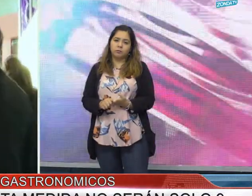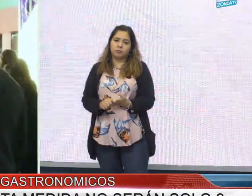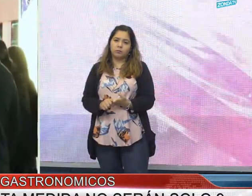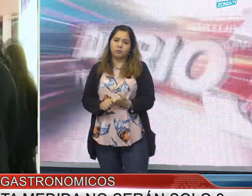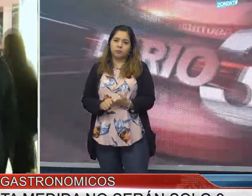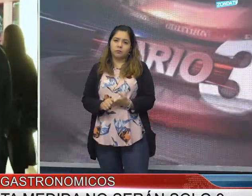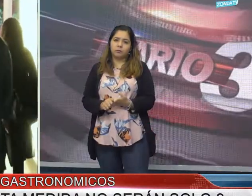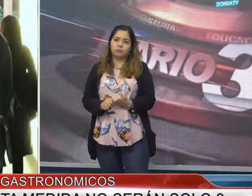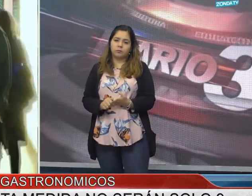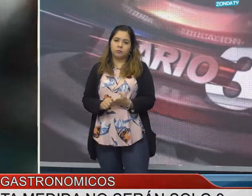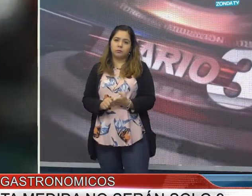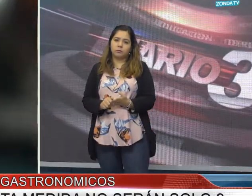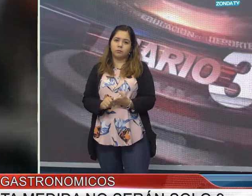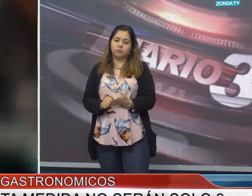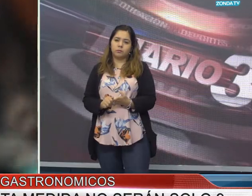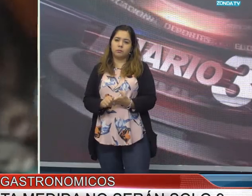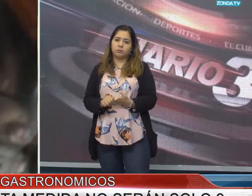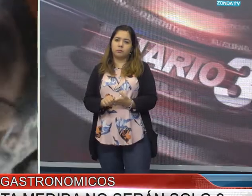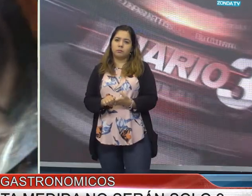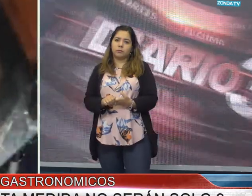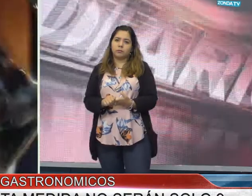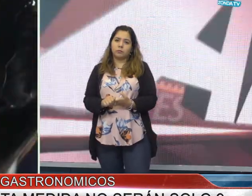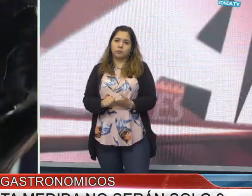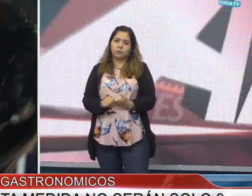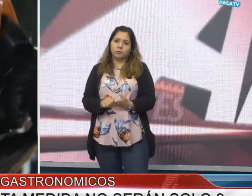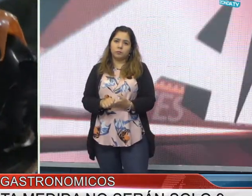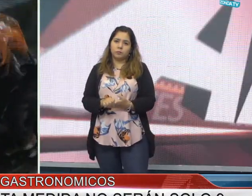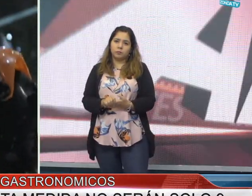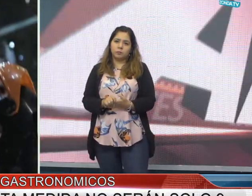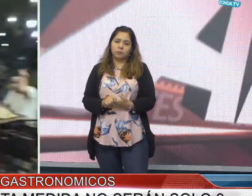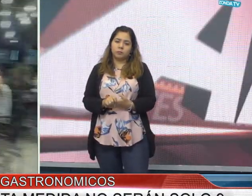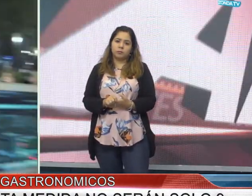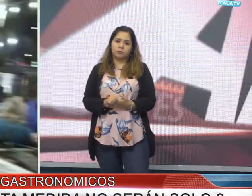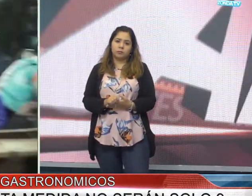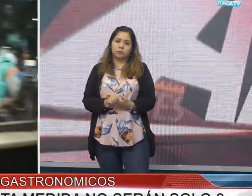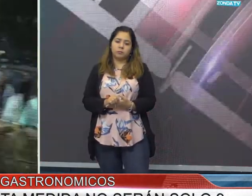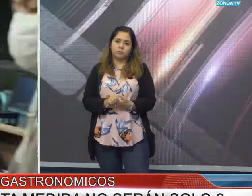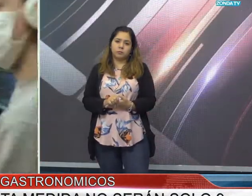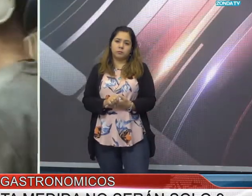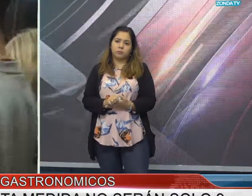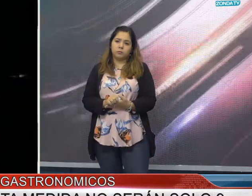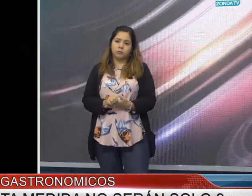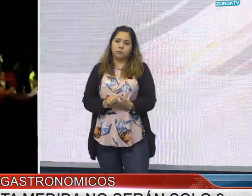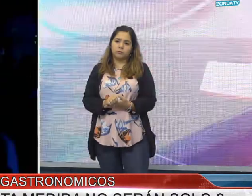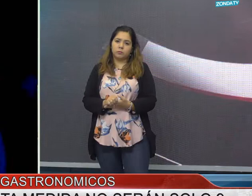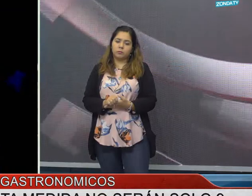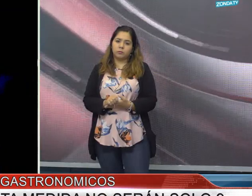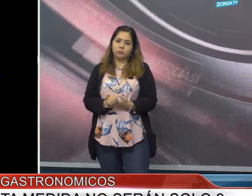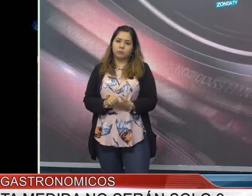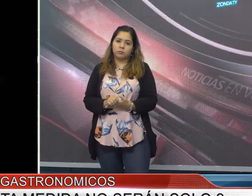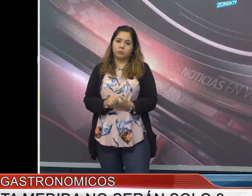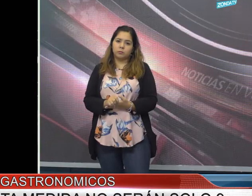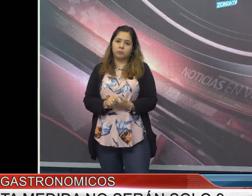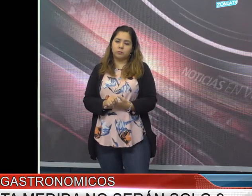pudieron hacer otra cosa, pero los que quedaron, se quedaron con muchas deudas. medianamente menos saliendo, pero hoy está complicado, venimos